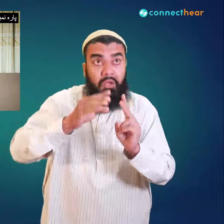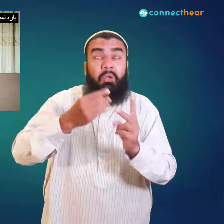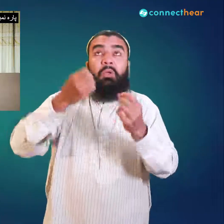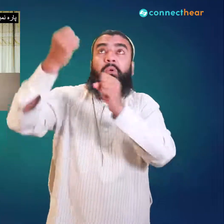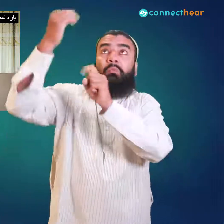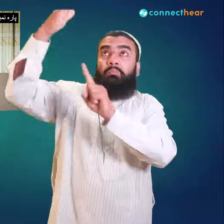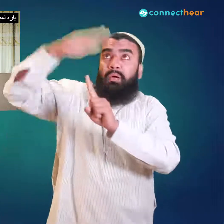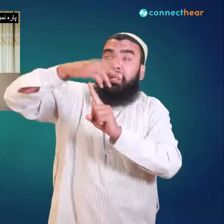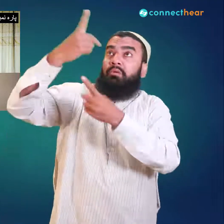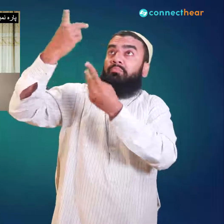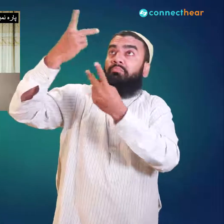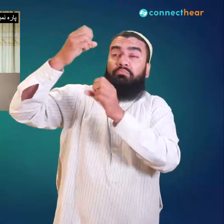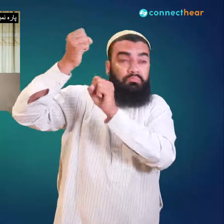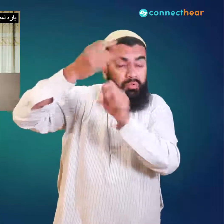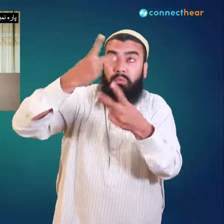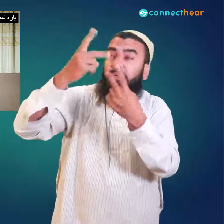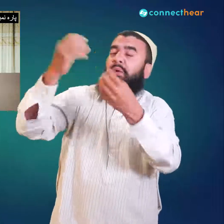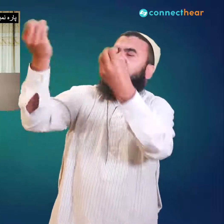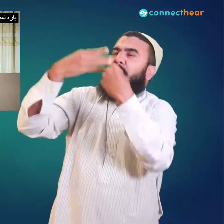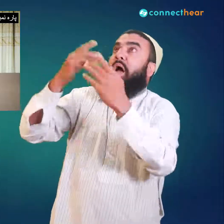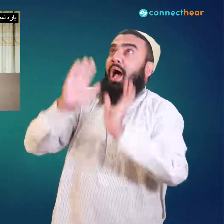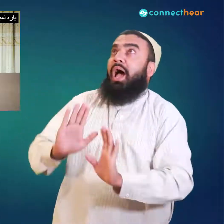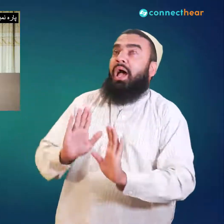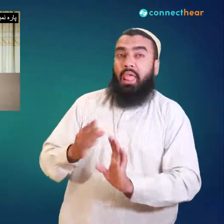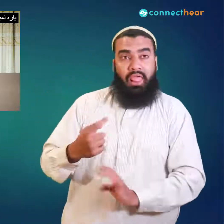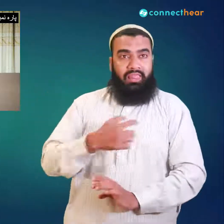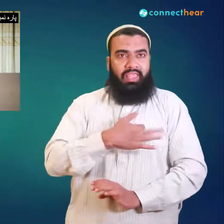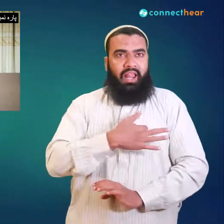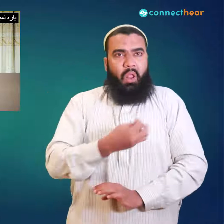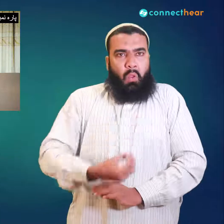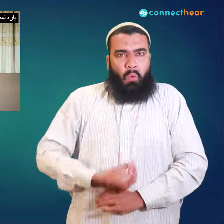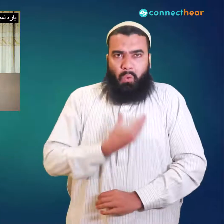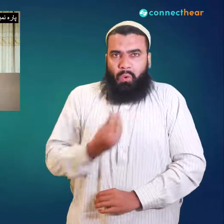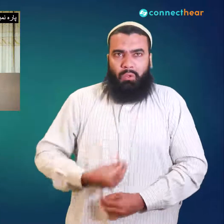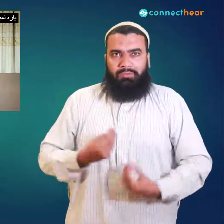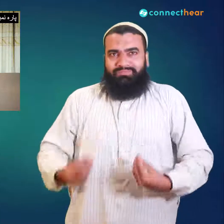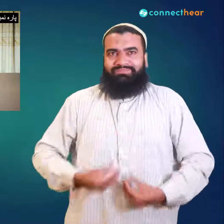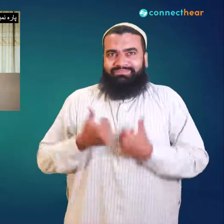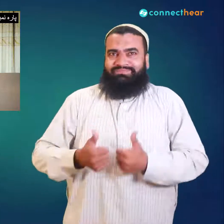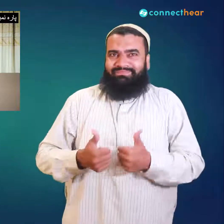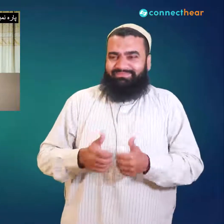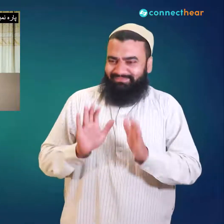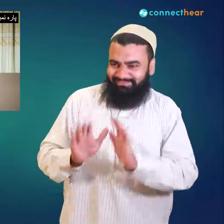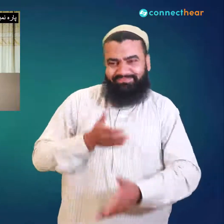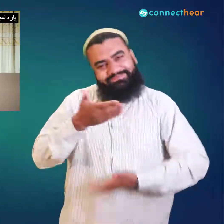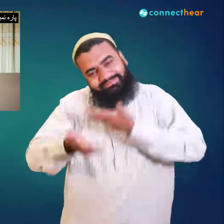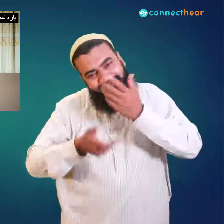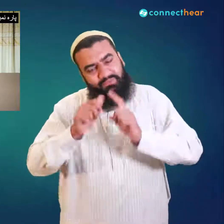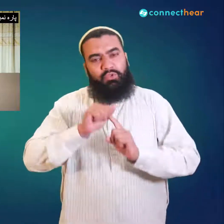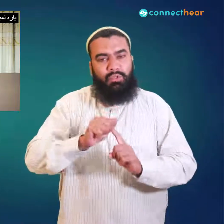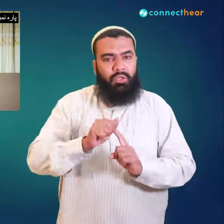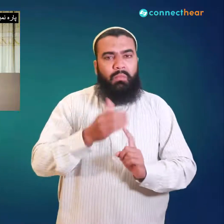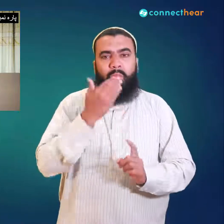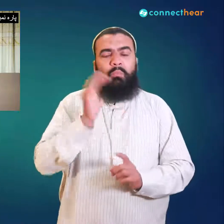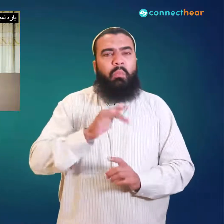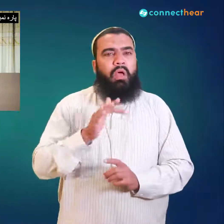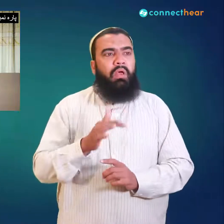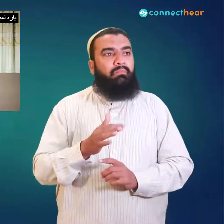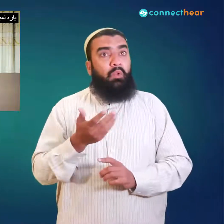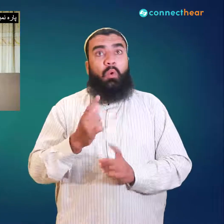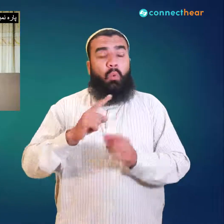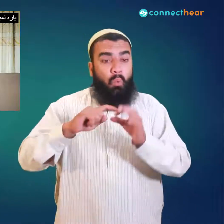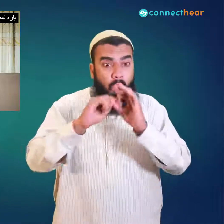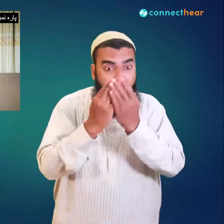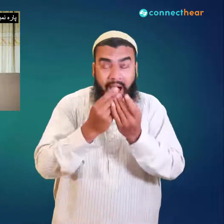سمجھنا چاہیے، اور دل میں خوش ہونا چاہیے کہ اللہ نے اپنے فضل سے ایک موعظہ، شفاء لما فی